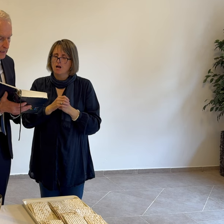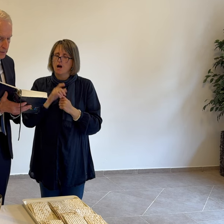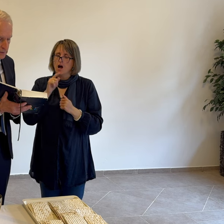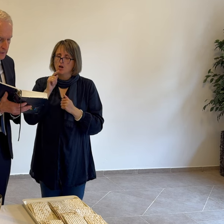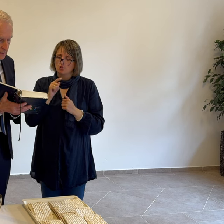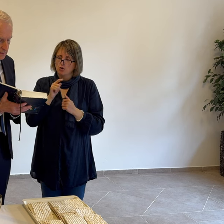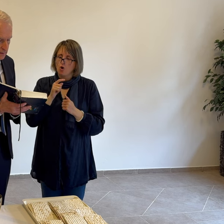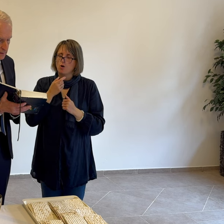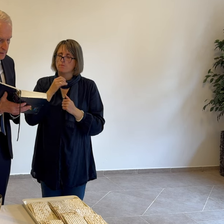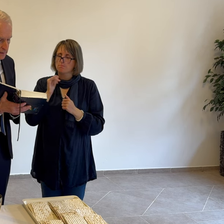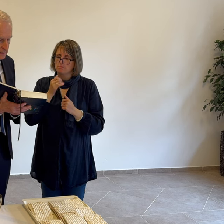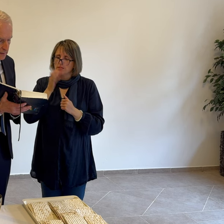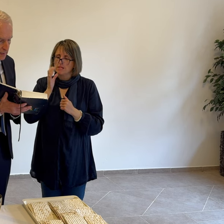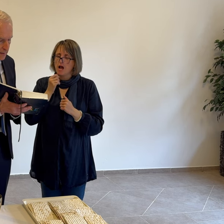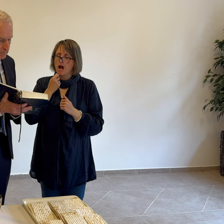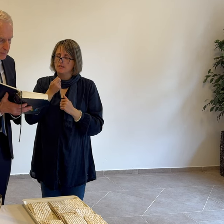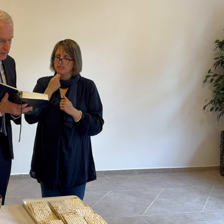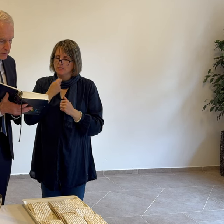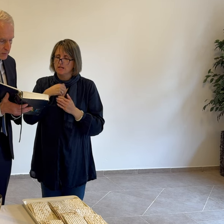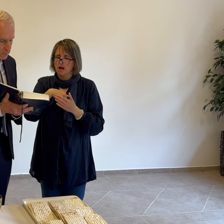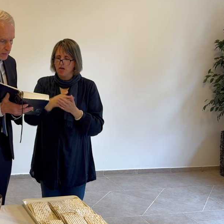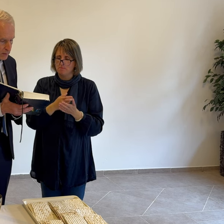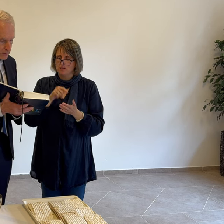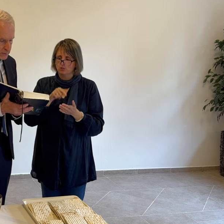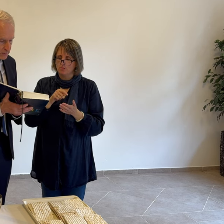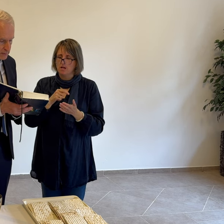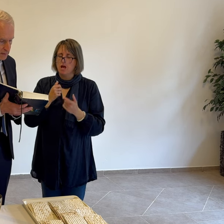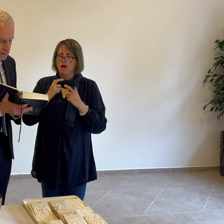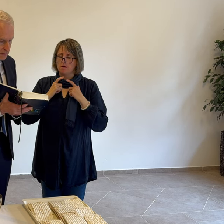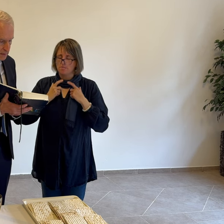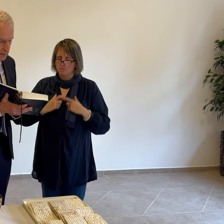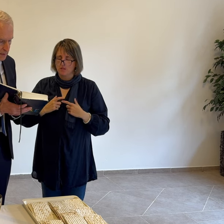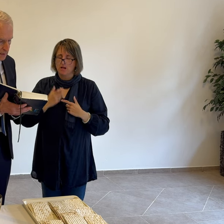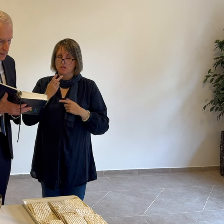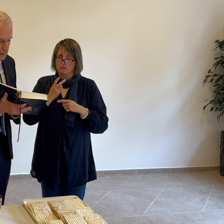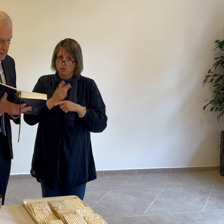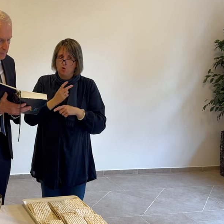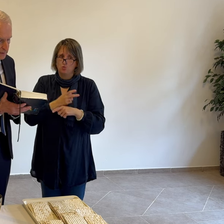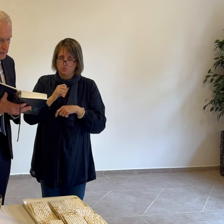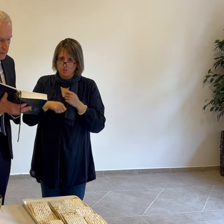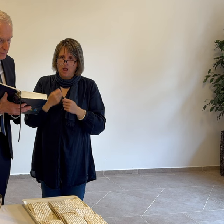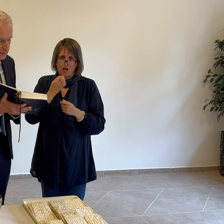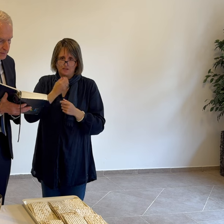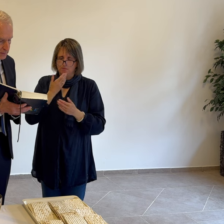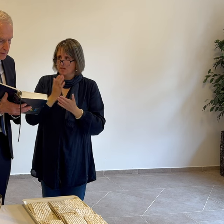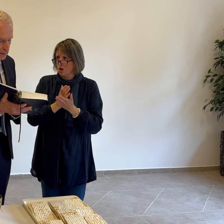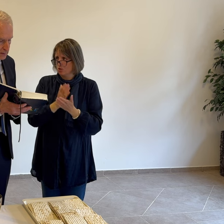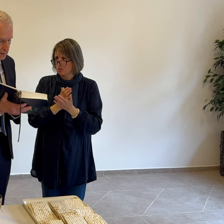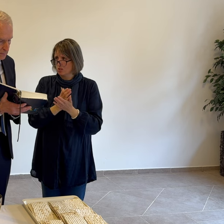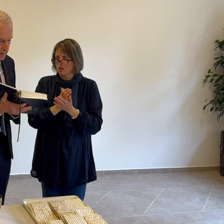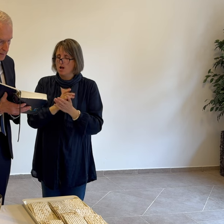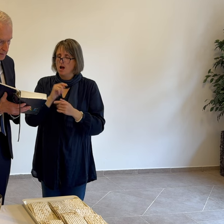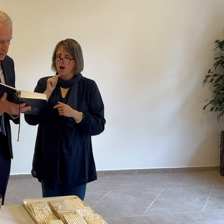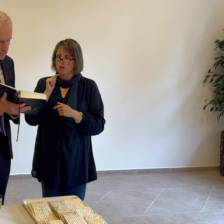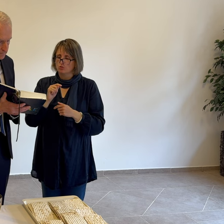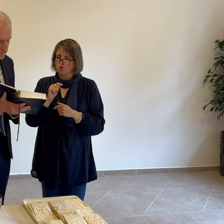pije nehodně jí a pije sobě odsouzení neboť nerozsáhlejší